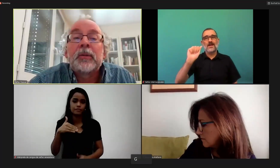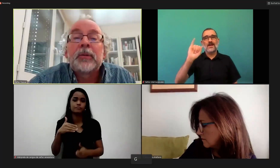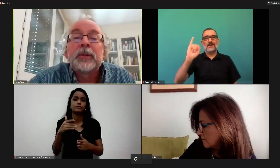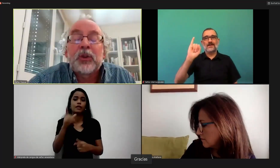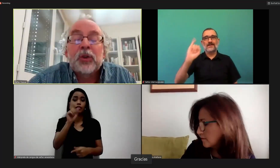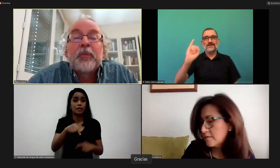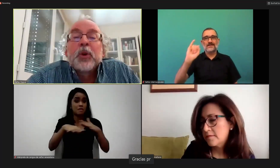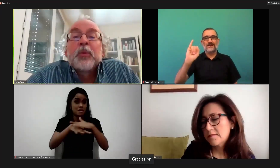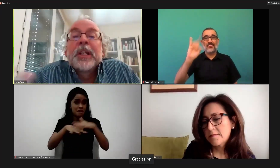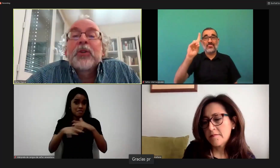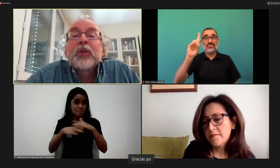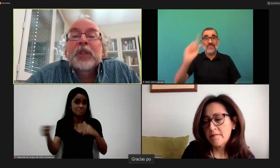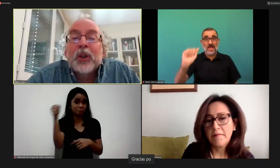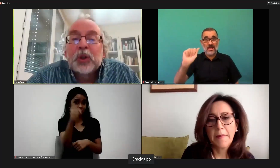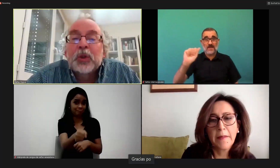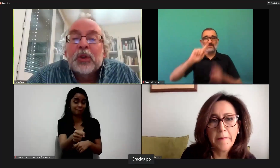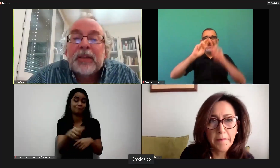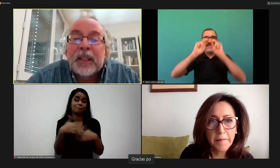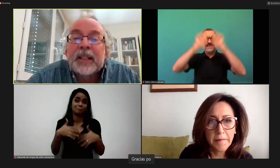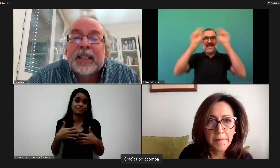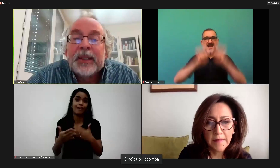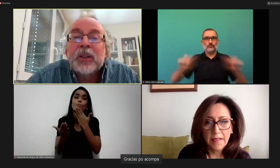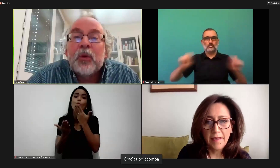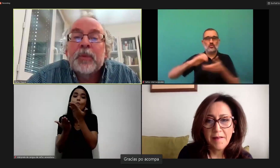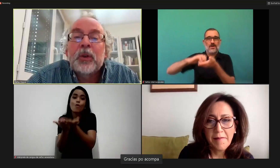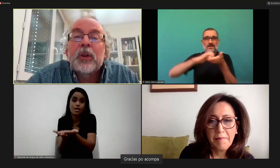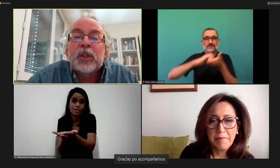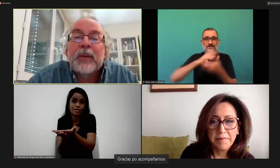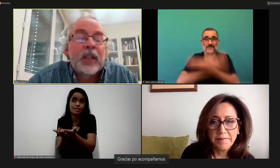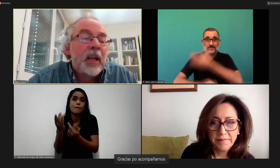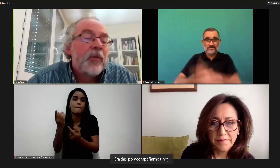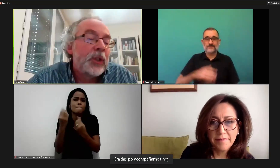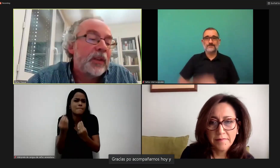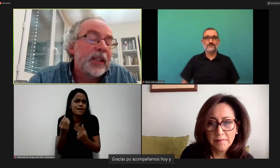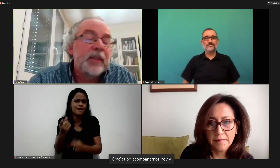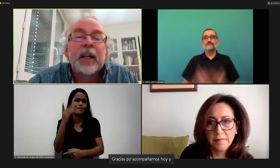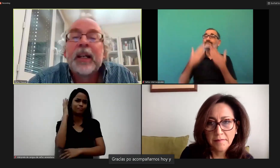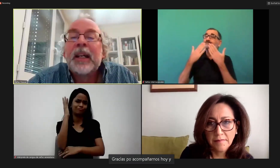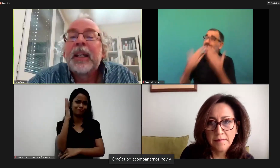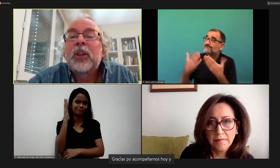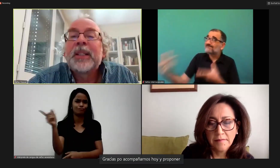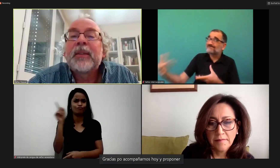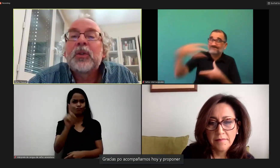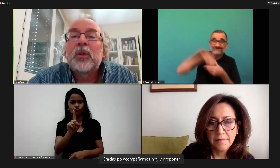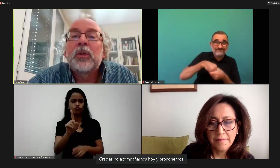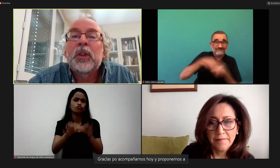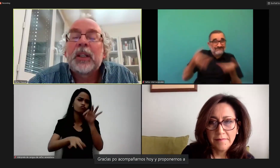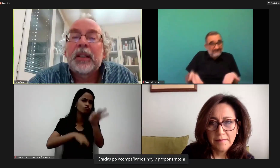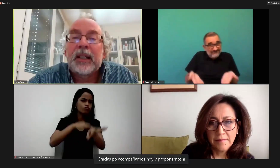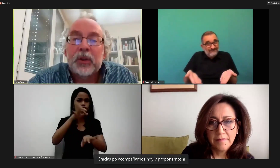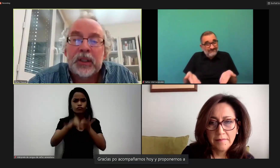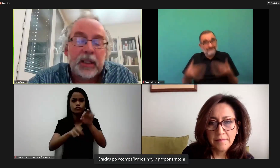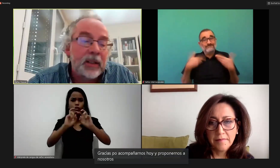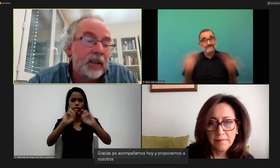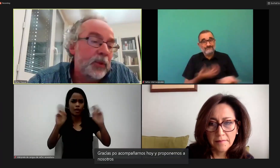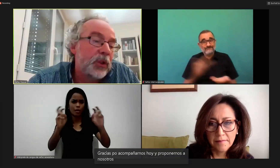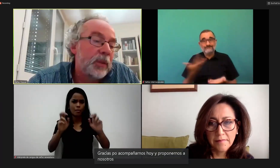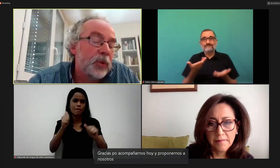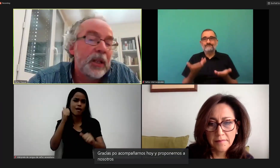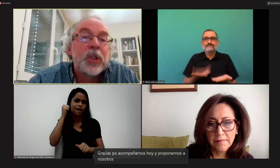por, de hecho, proponernos a nosotros hacer el seminario web de hoy. Como sabes, fue una iniciativa que tomaste vosotros, que desde la